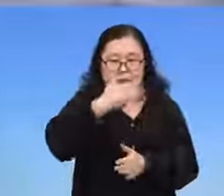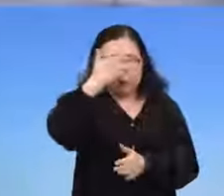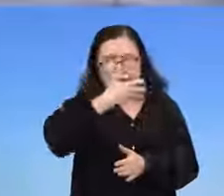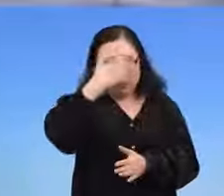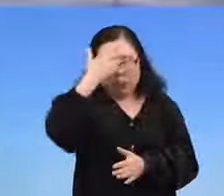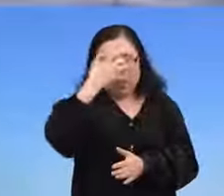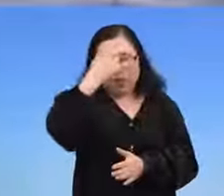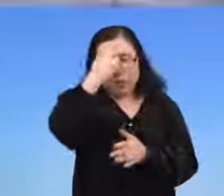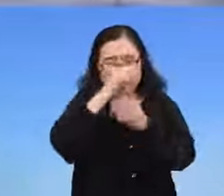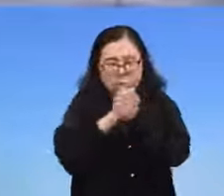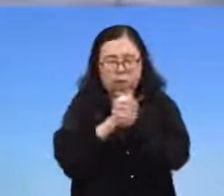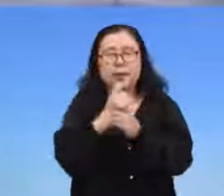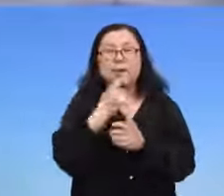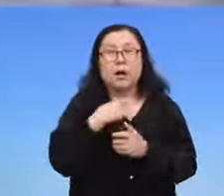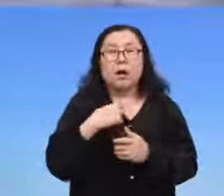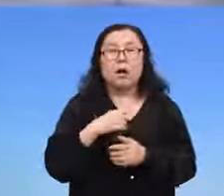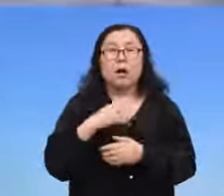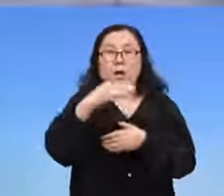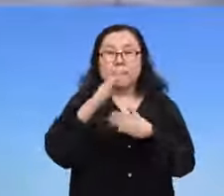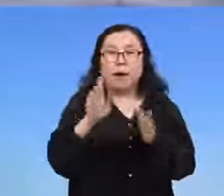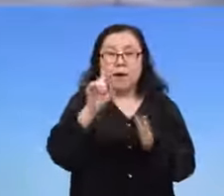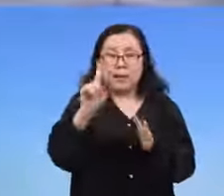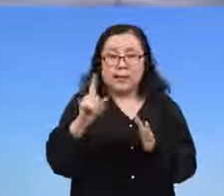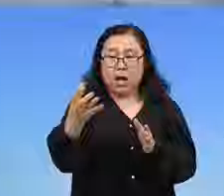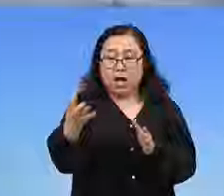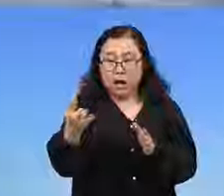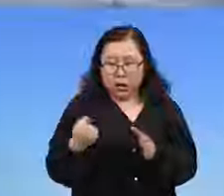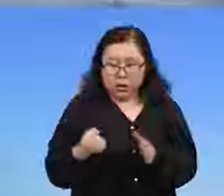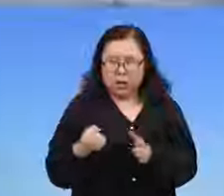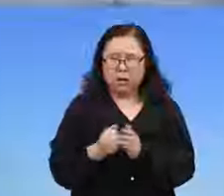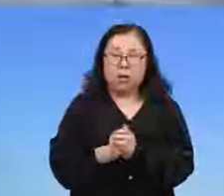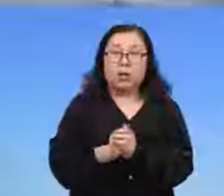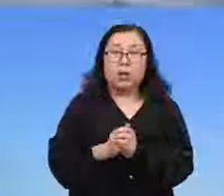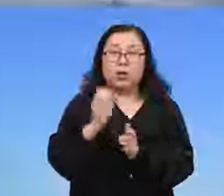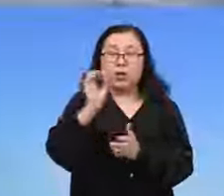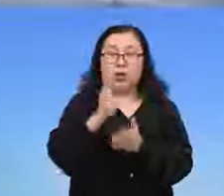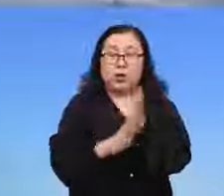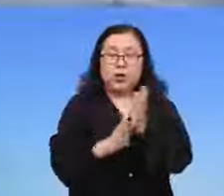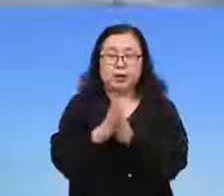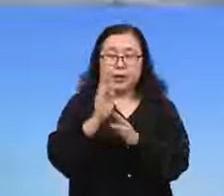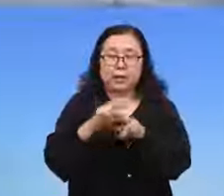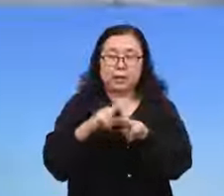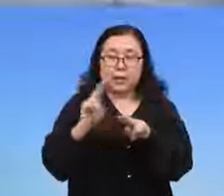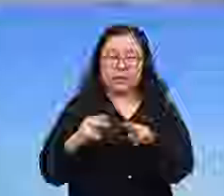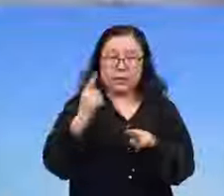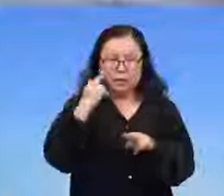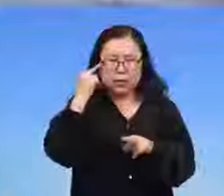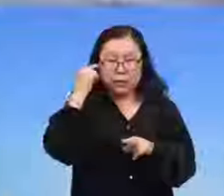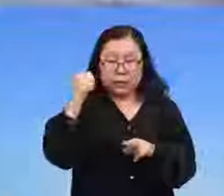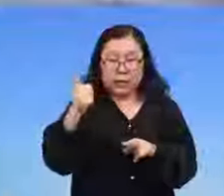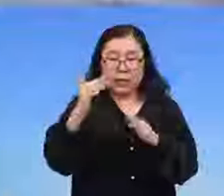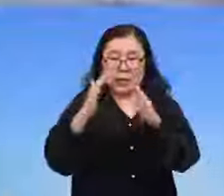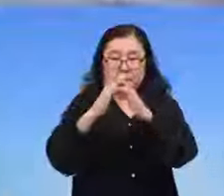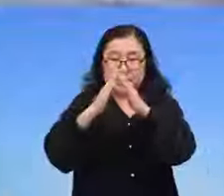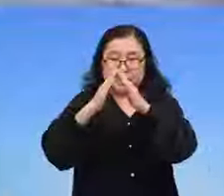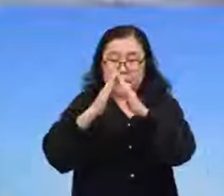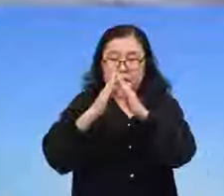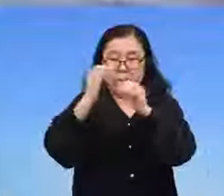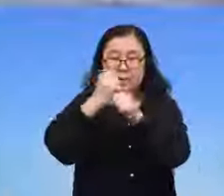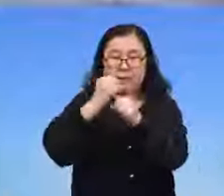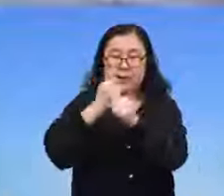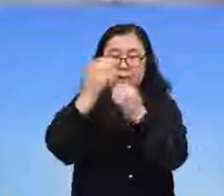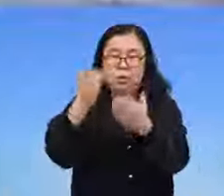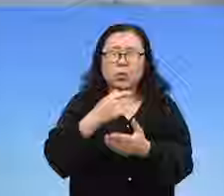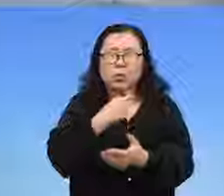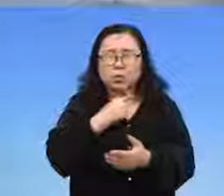것, 방 한 칸 얻을 돈이 없는 은퇴하신 목사님들, 그분들께 집 지어드리고자 하는 그런